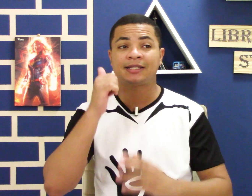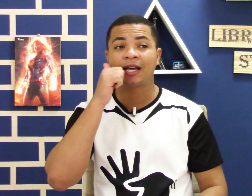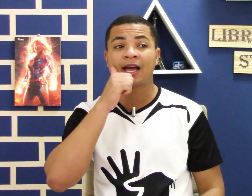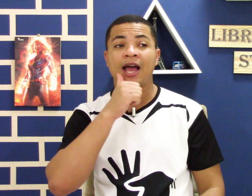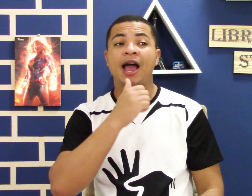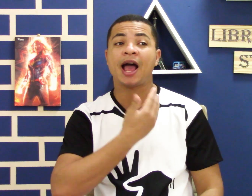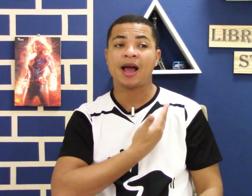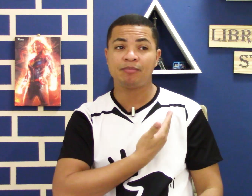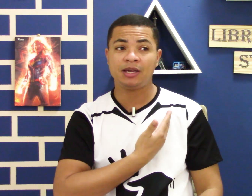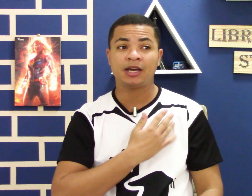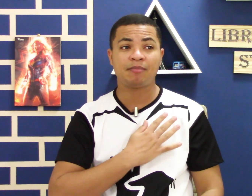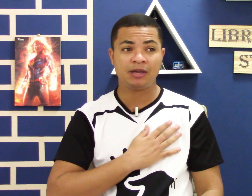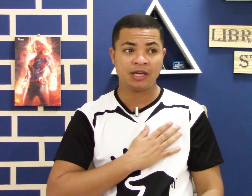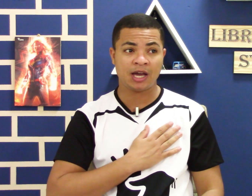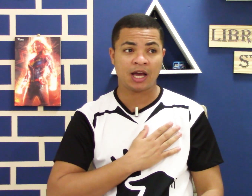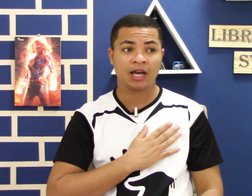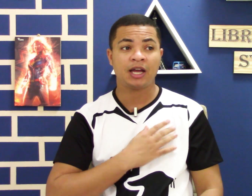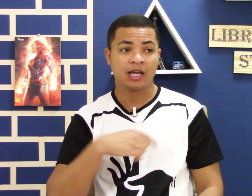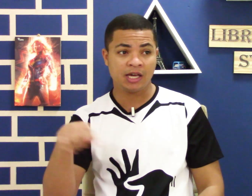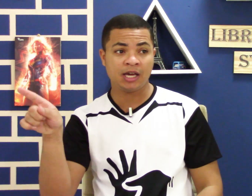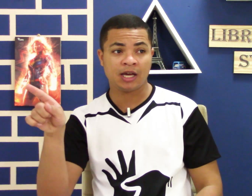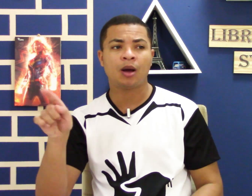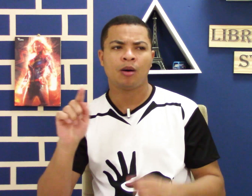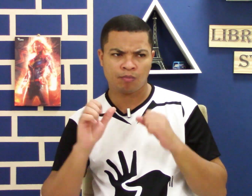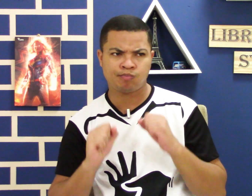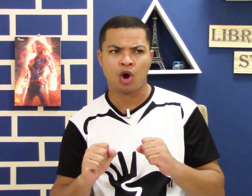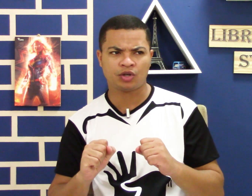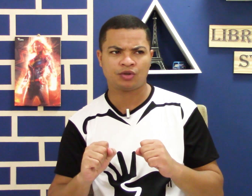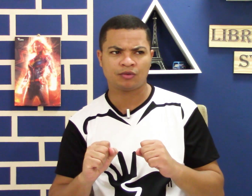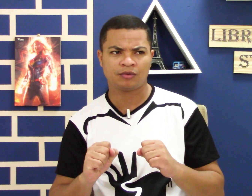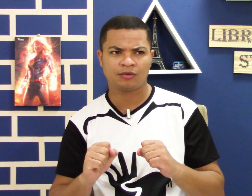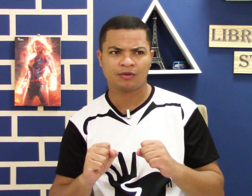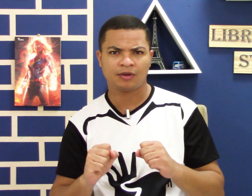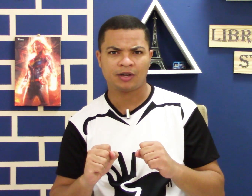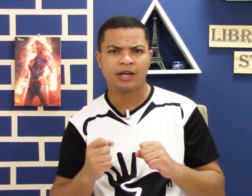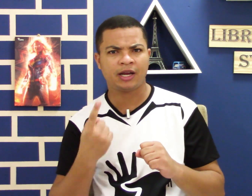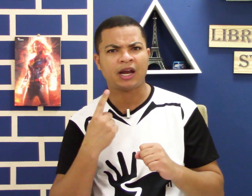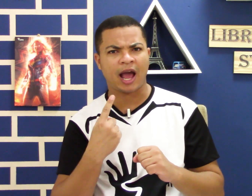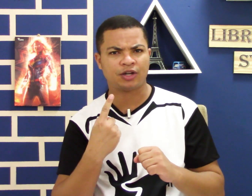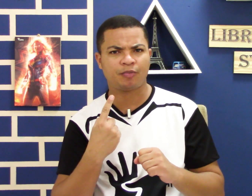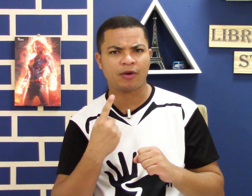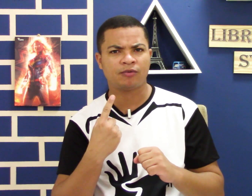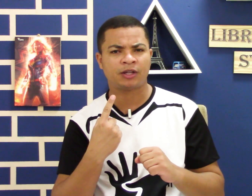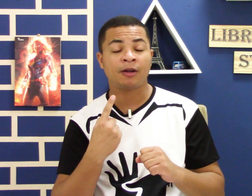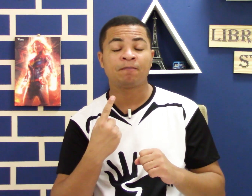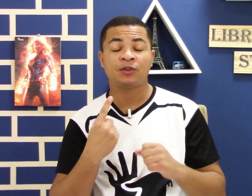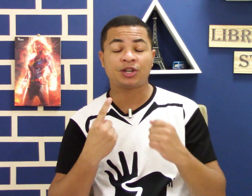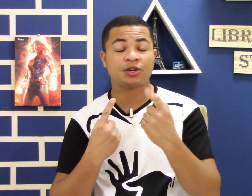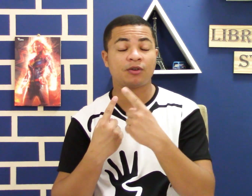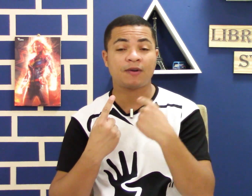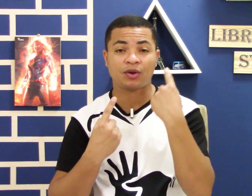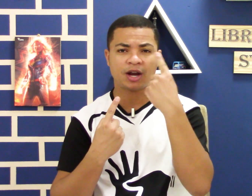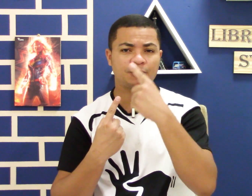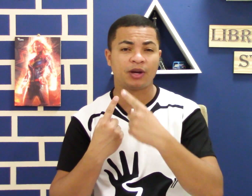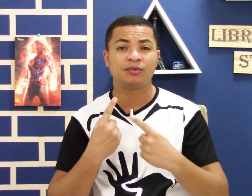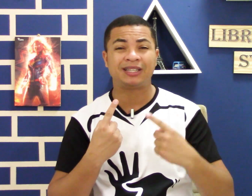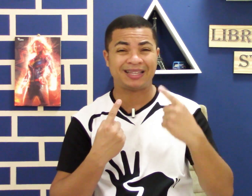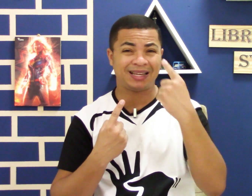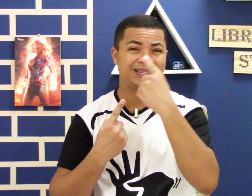casa, amiga minha e posso? E cara de pergunta. Gente, quando eu falo cara de pergunta, tem que ter,